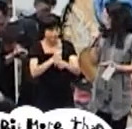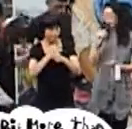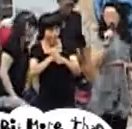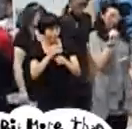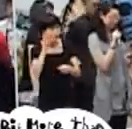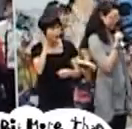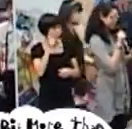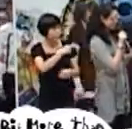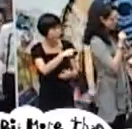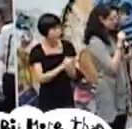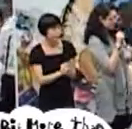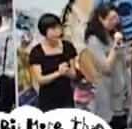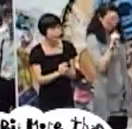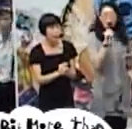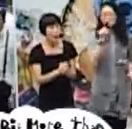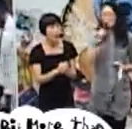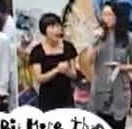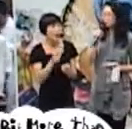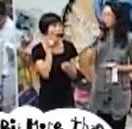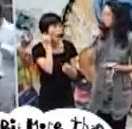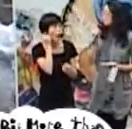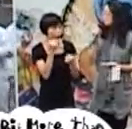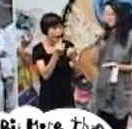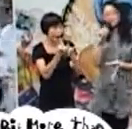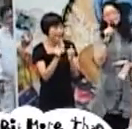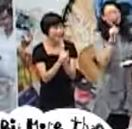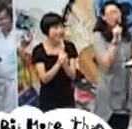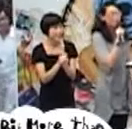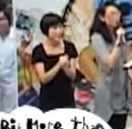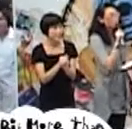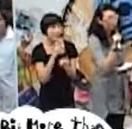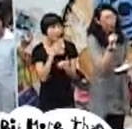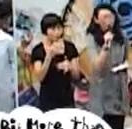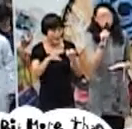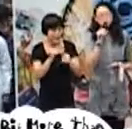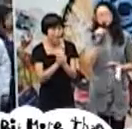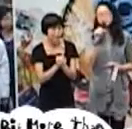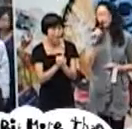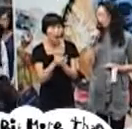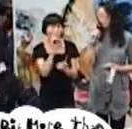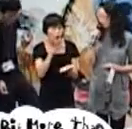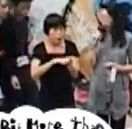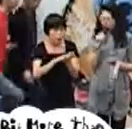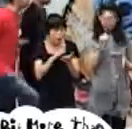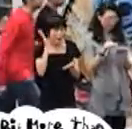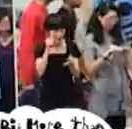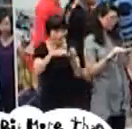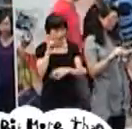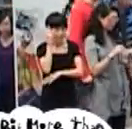馬永章同埋表演者趙慧芝，然後咧一陣間喺演出裏面為我哋說故事嘅 William 阿